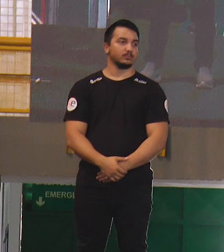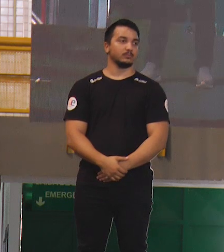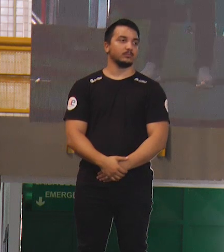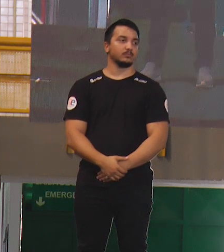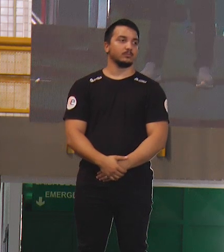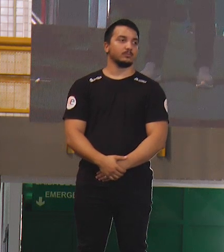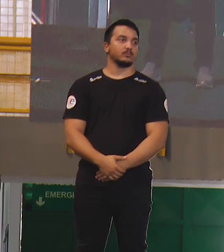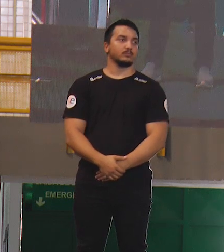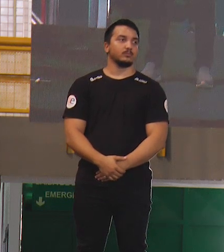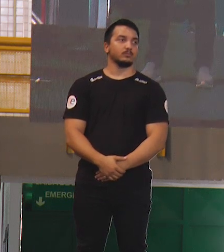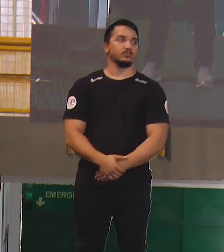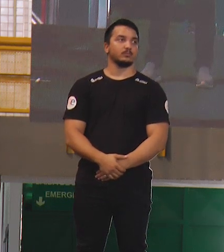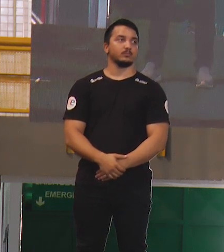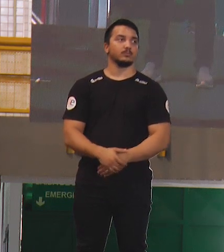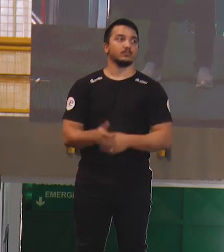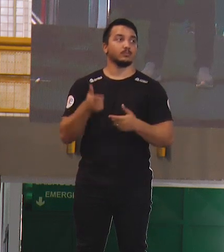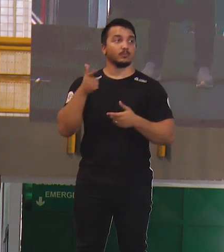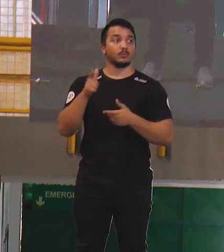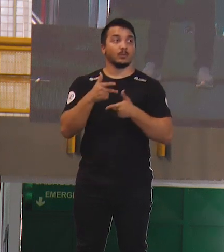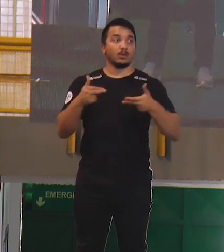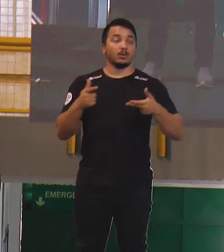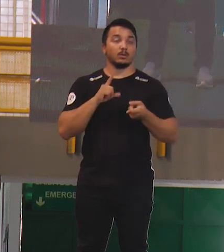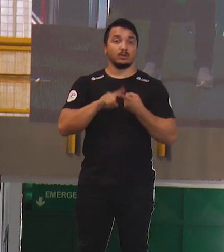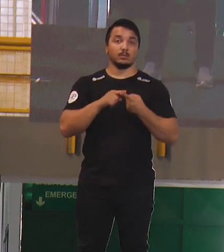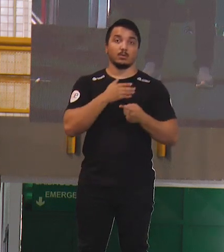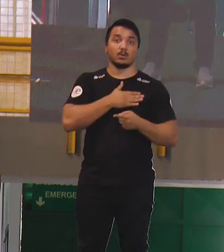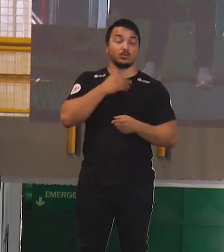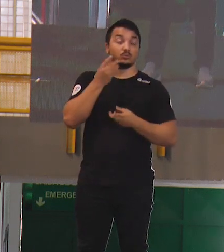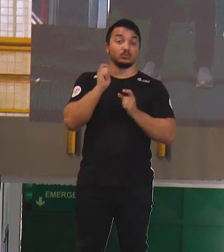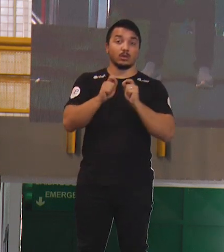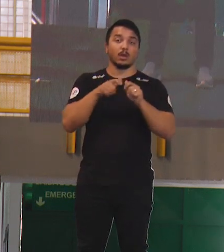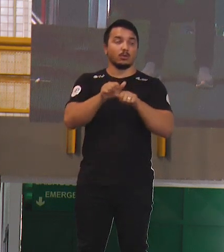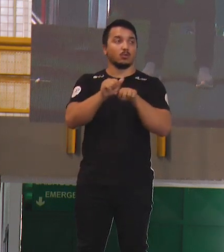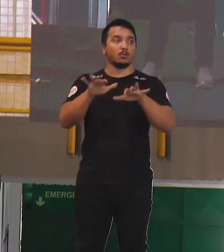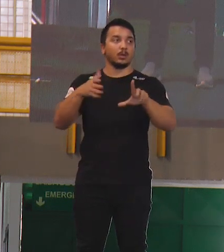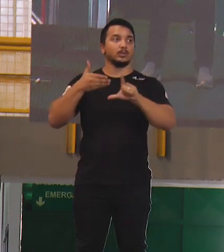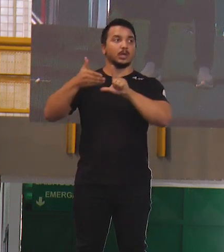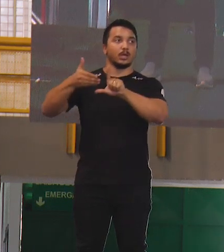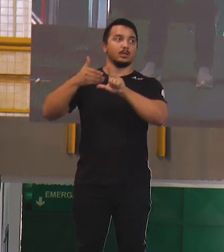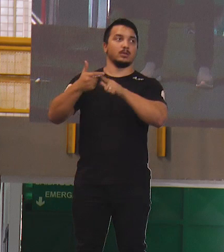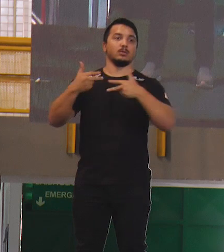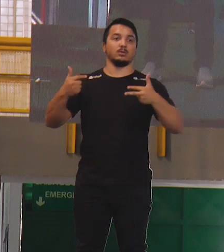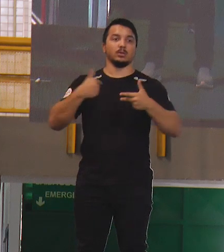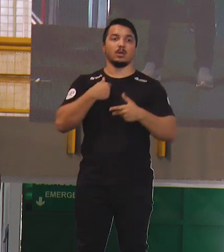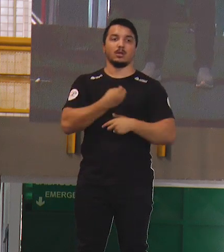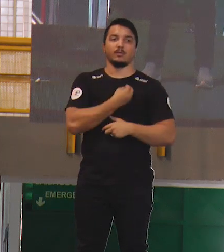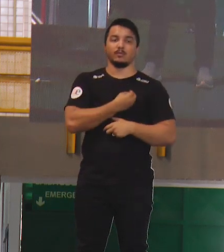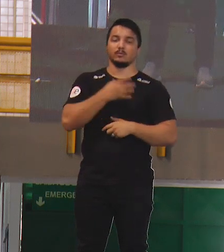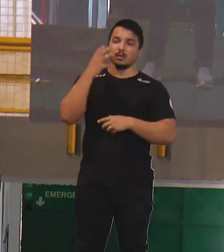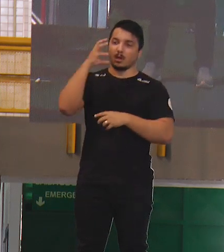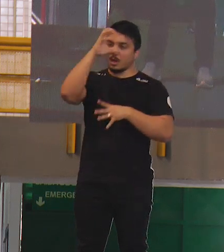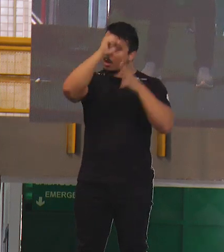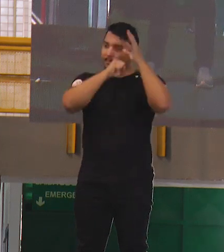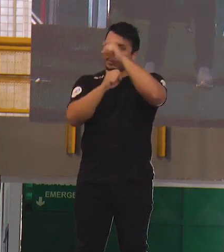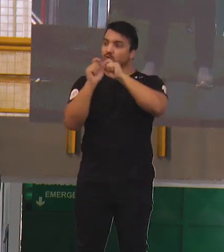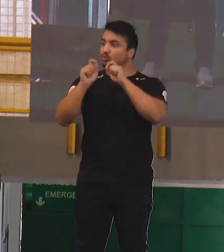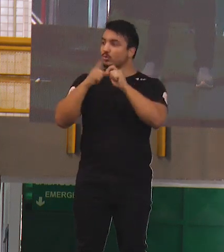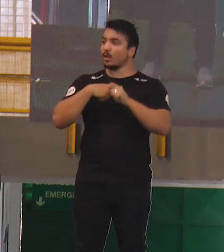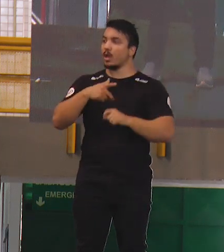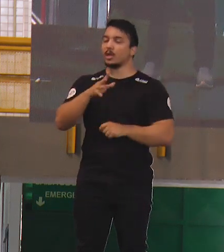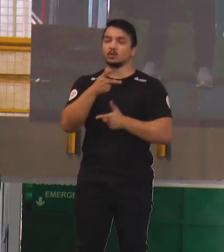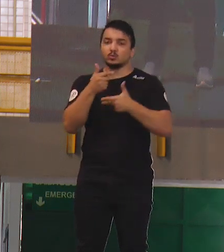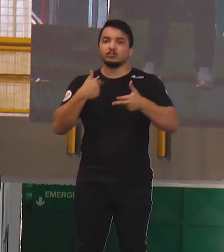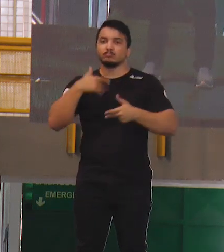Que uma coisa que eu gosto muito é compartilhar meus slides. Uma coisa que eu aprendi na minha vida educacional é que